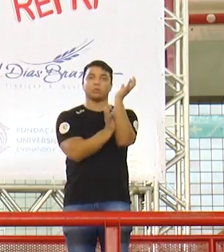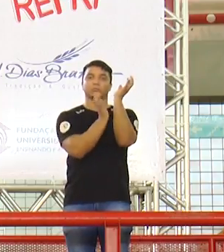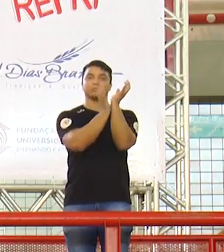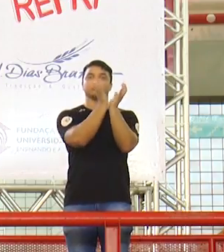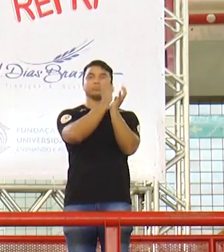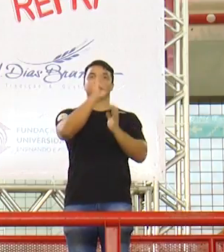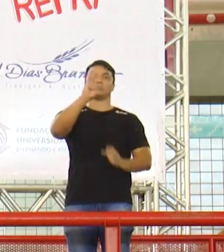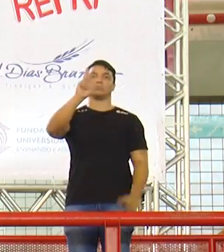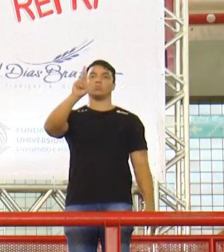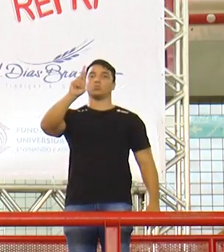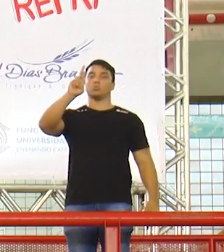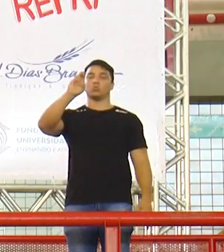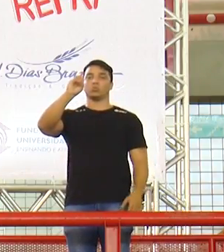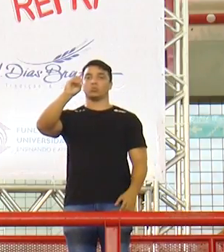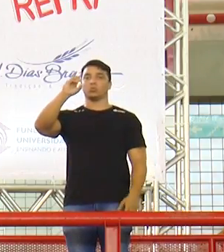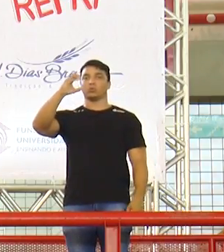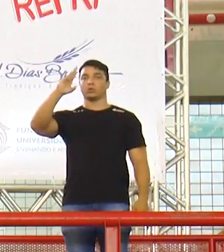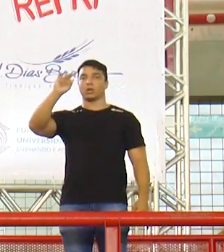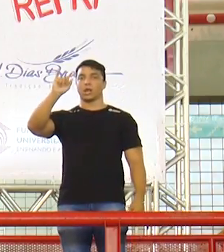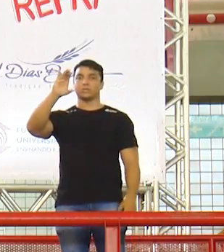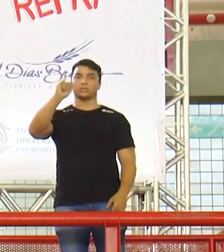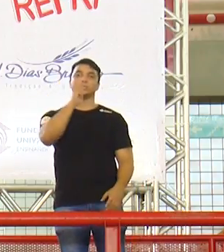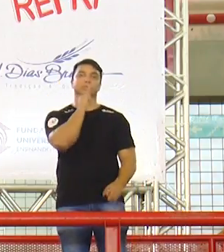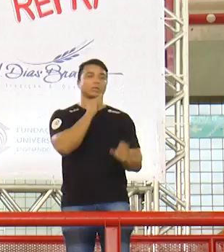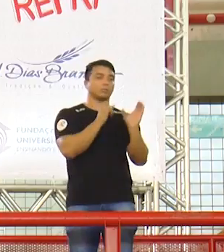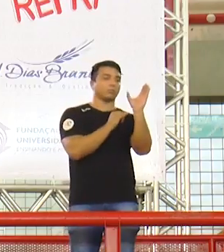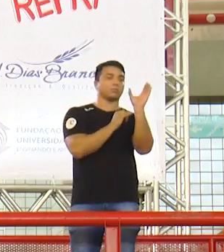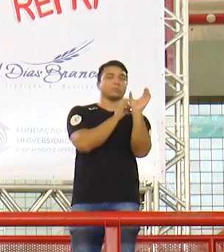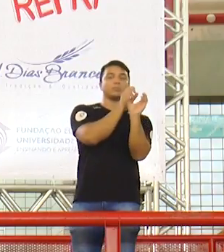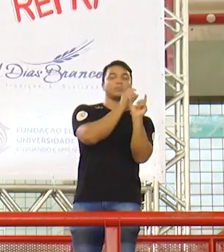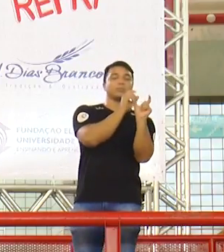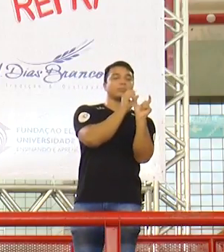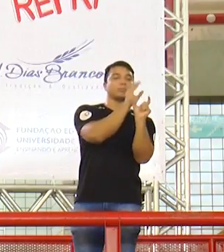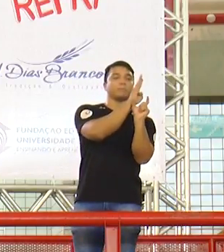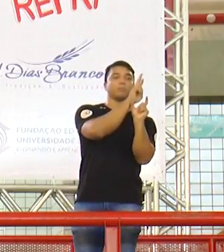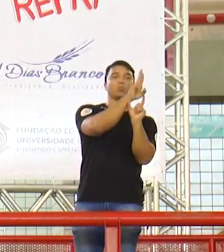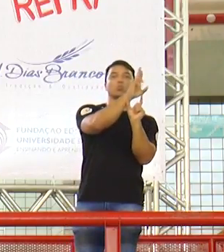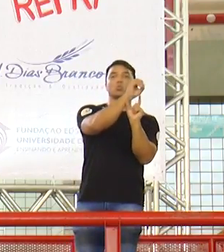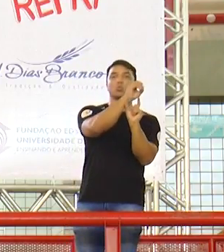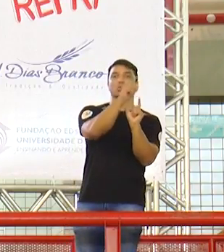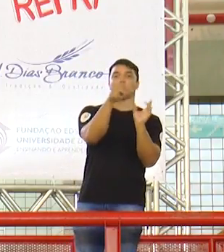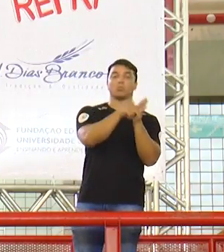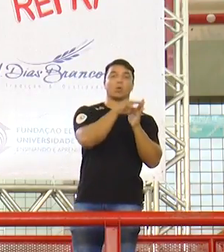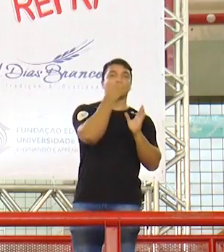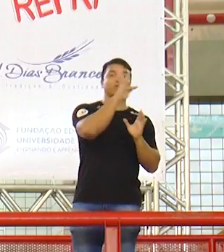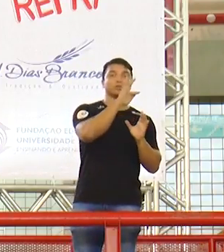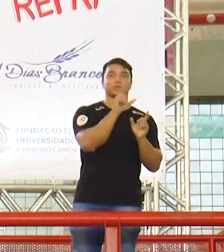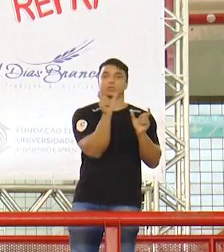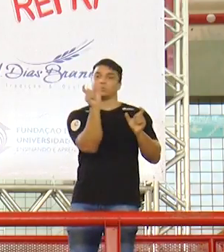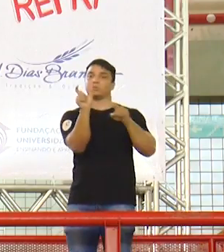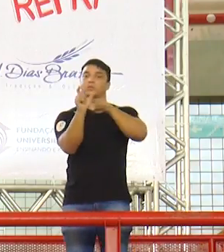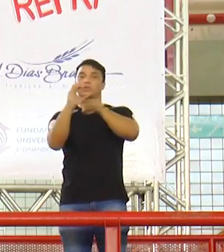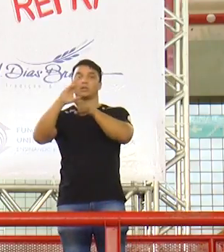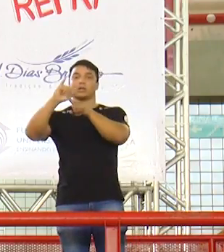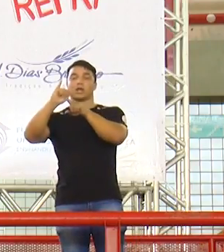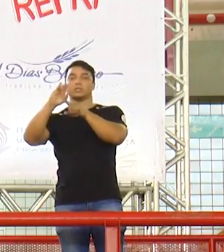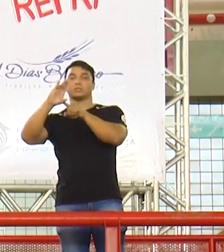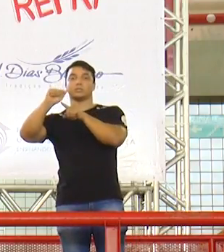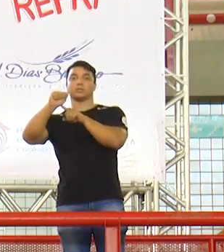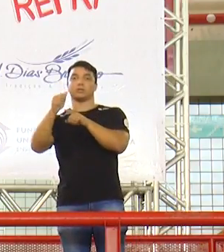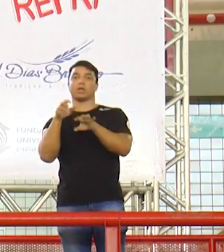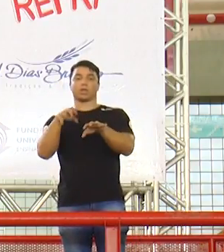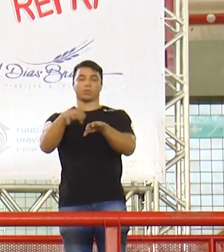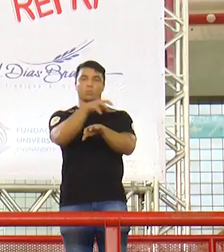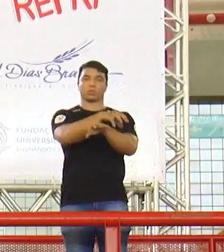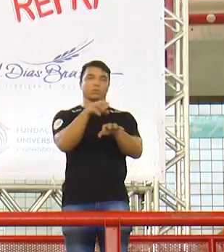Burocracia. Buro é do francês, cracia é do grego. Junta, você cria uma palavra